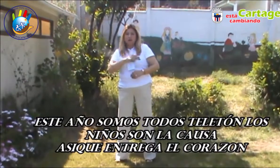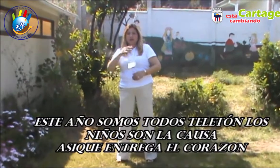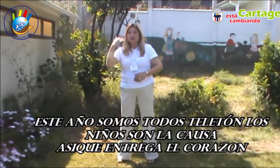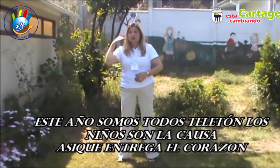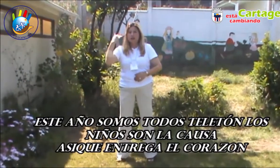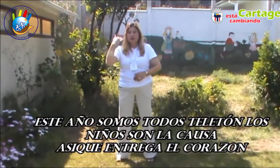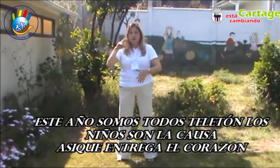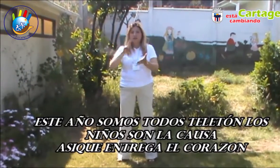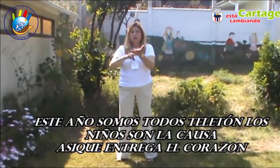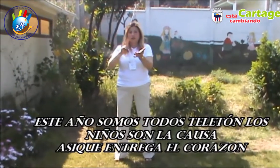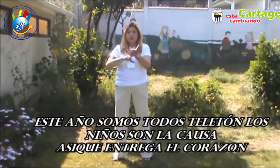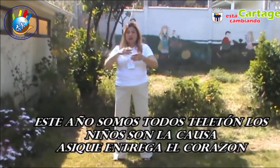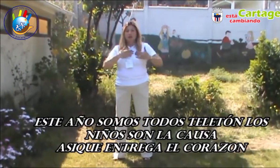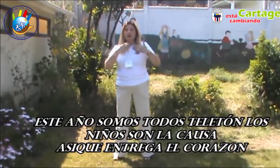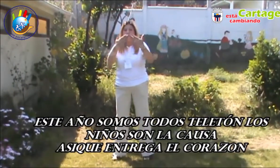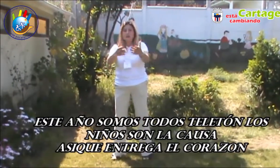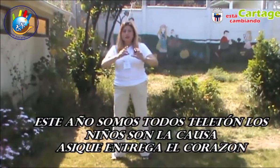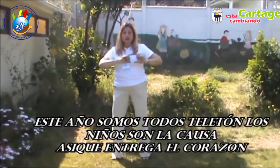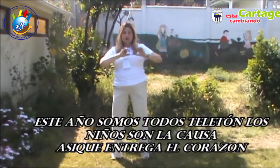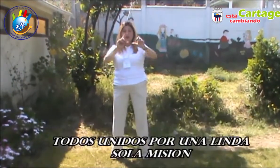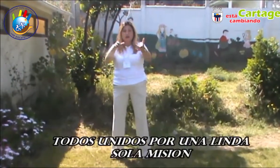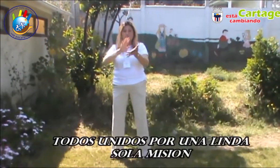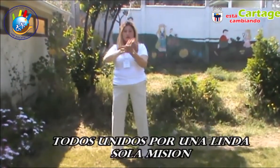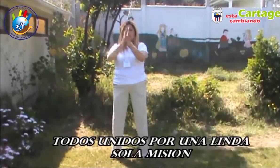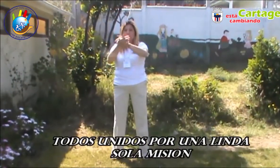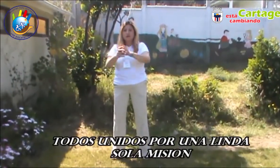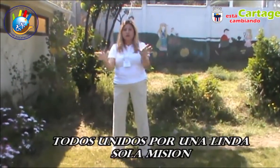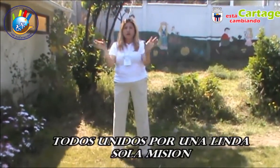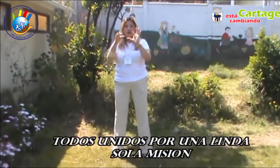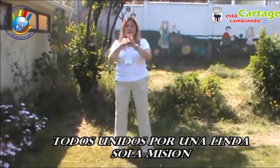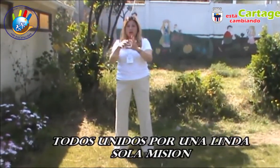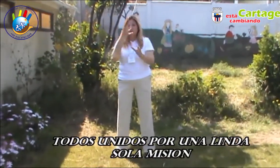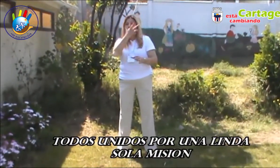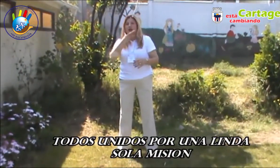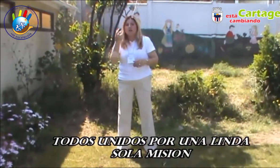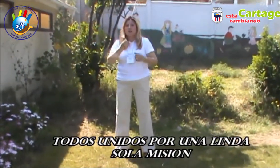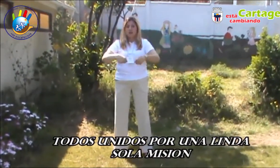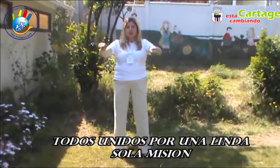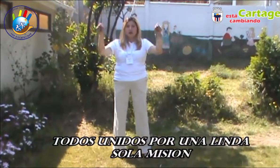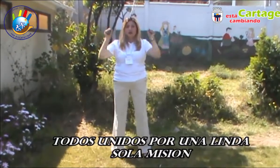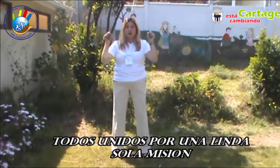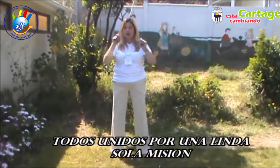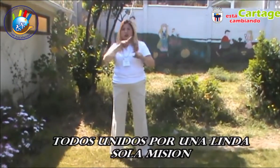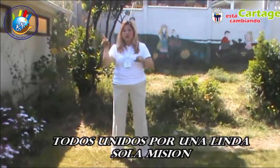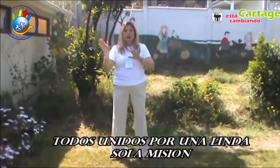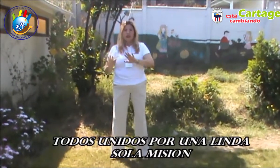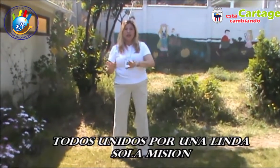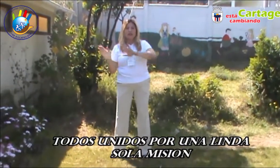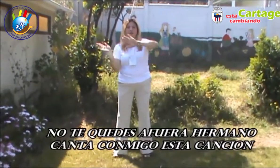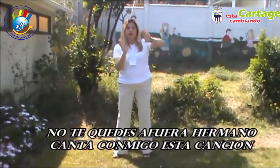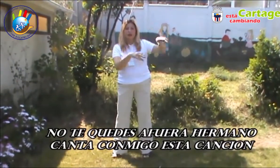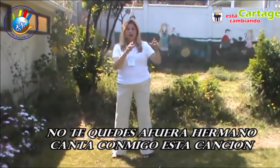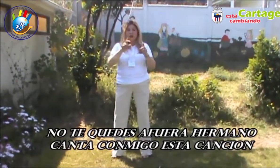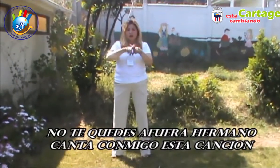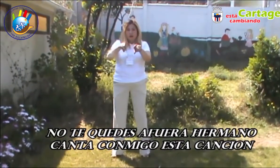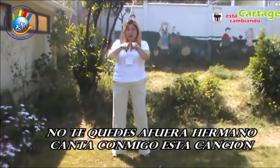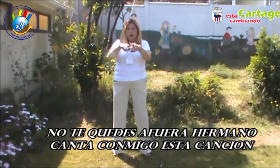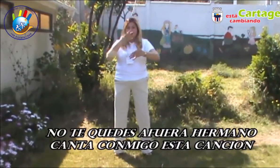Los niños son la causa, así que entrega el corazón. Todos unidos por una linda y sola misión. No te quedes afuera, hermano,